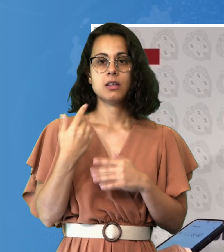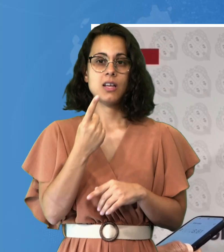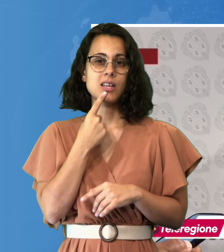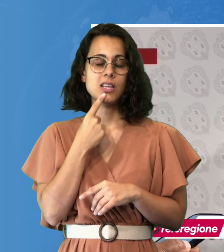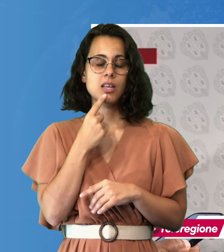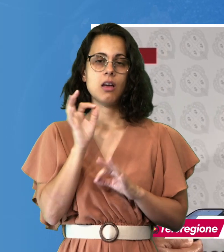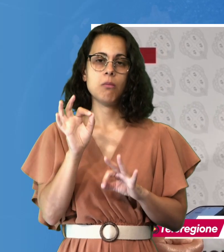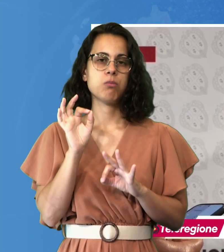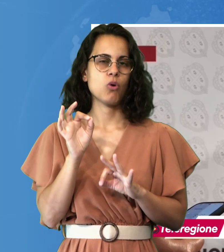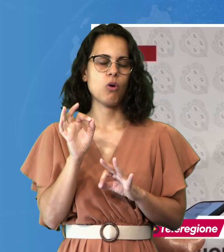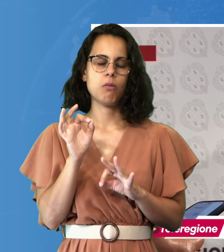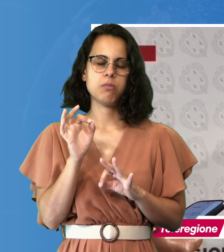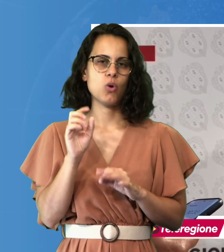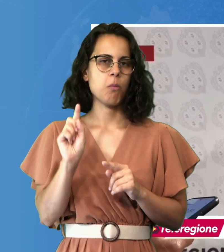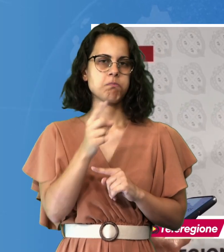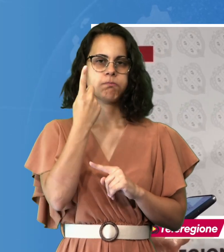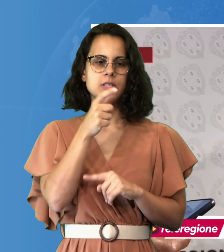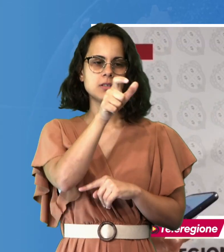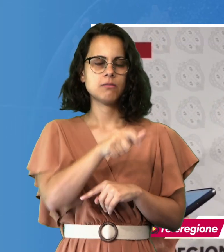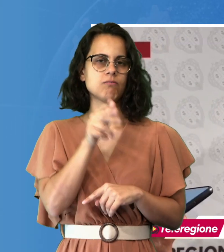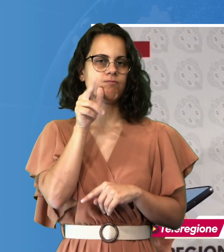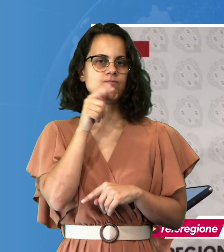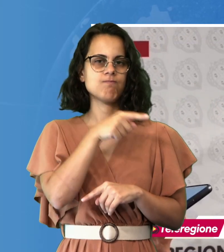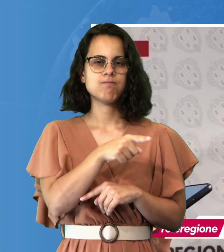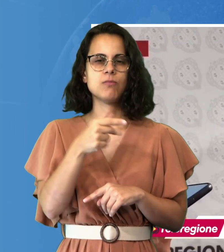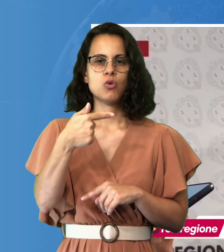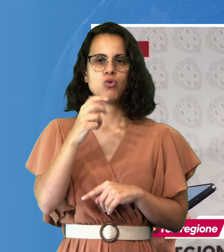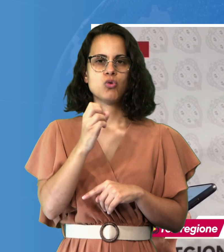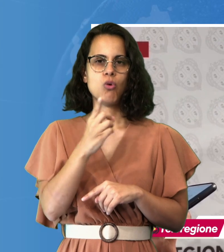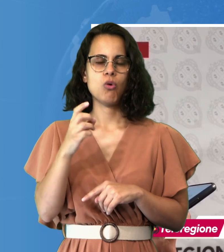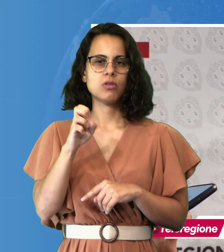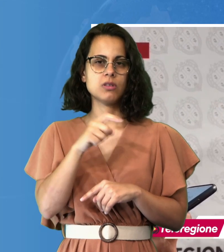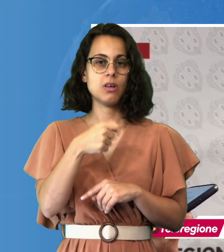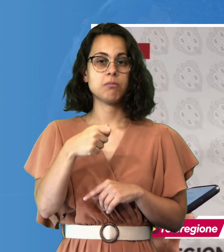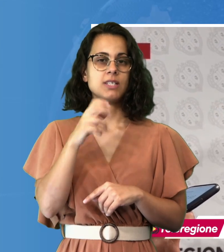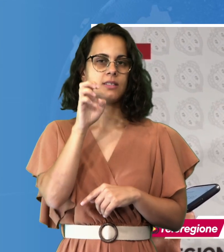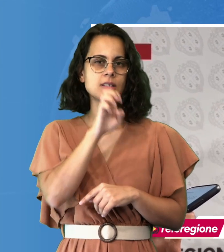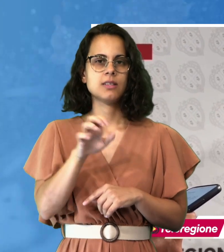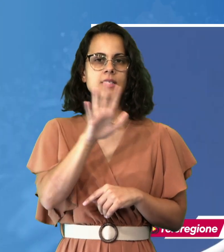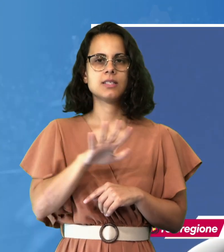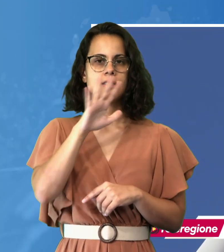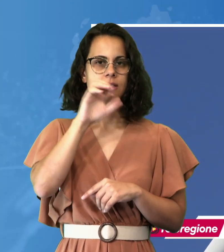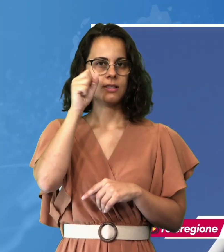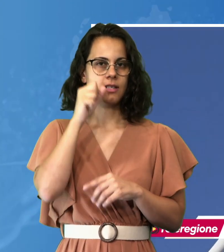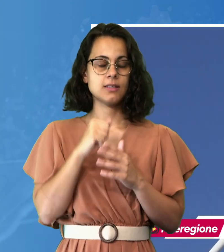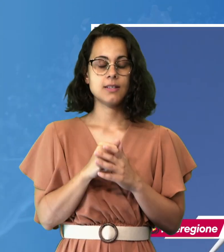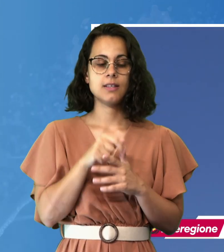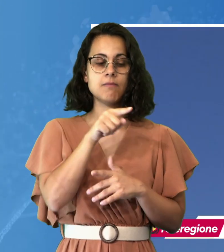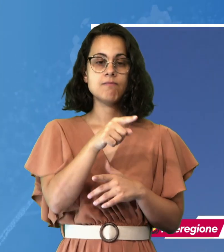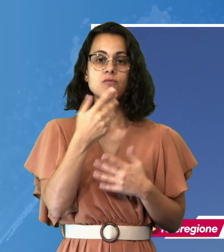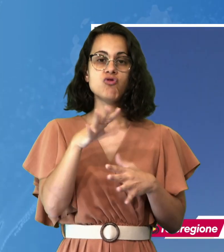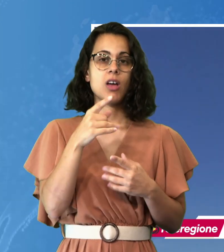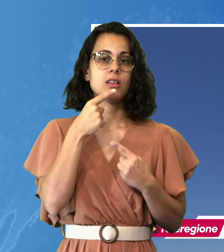in questo caso la signora Alessandra Todde, presidente della regione, perché lei ha detto che